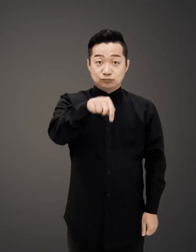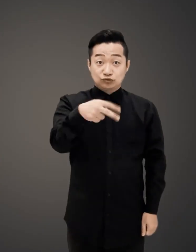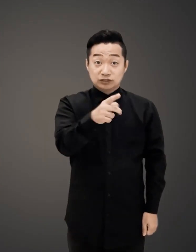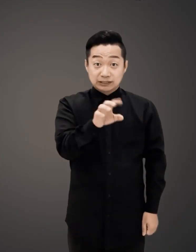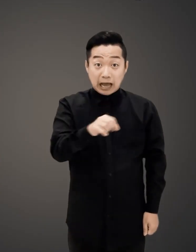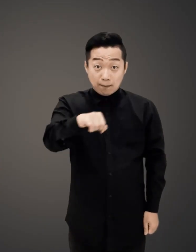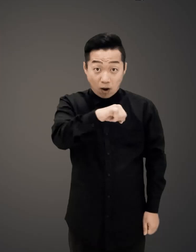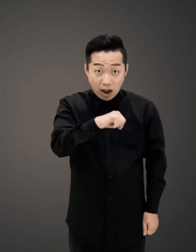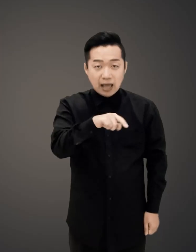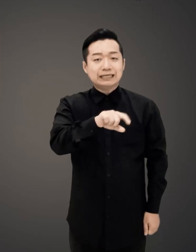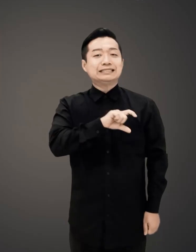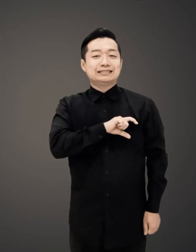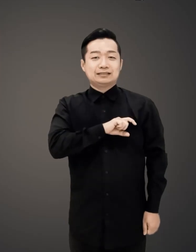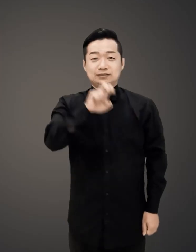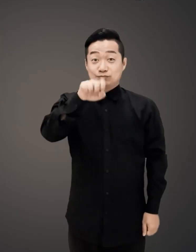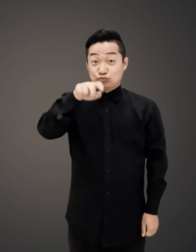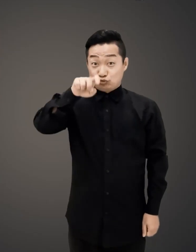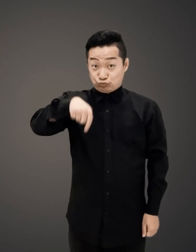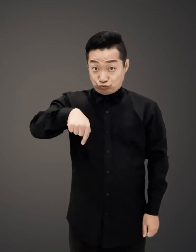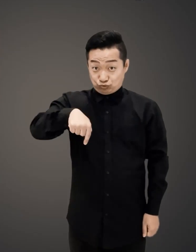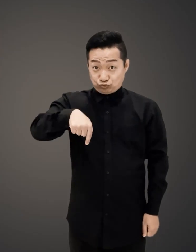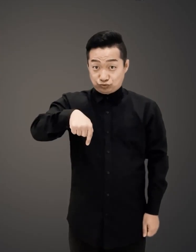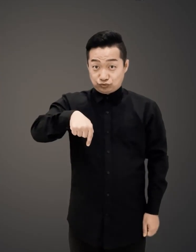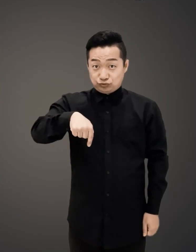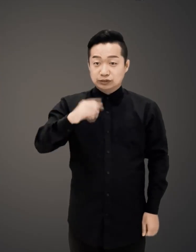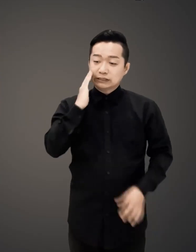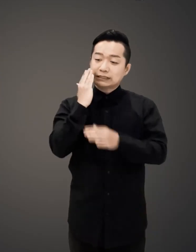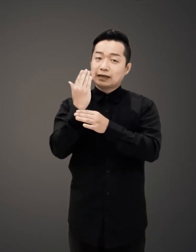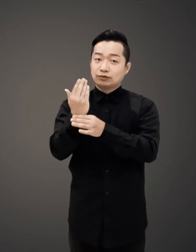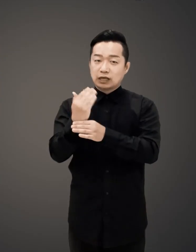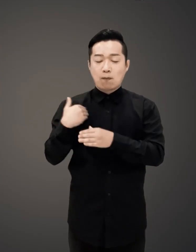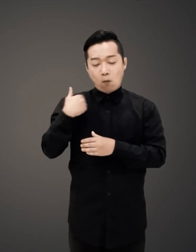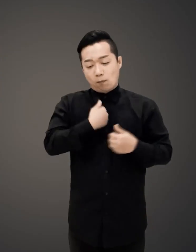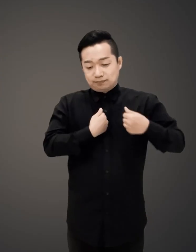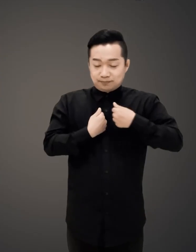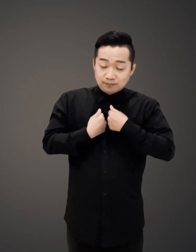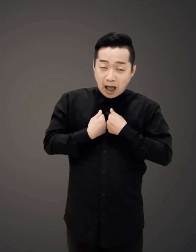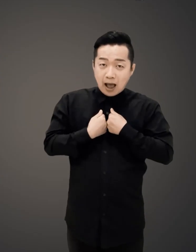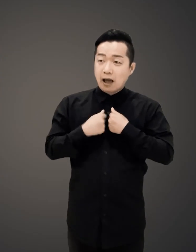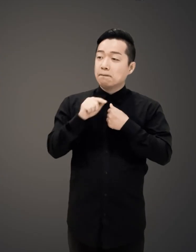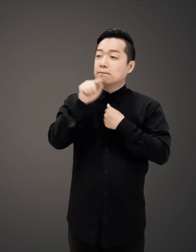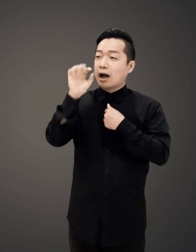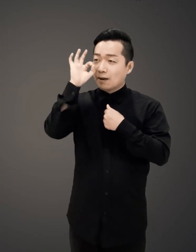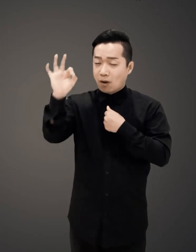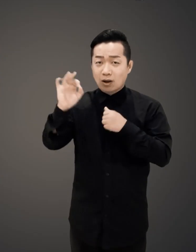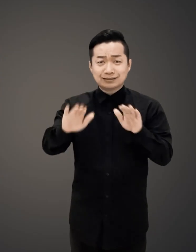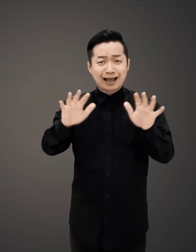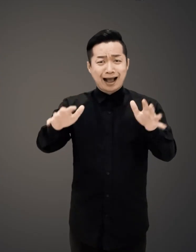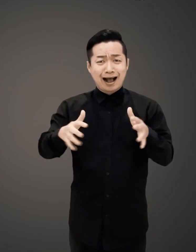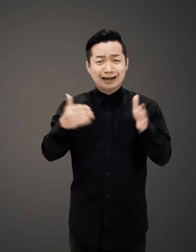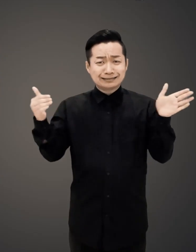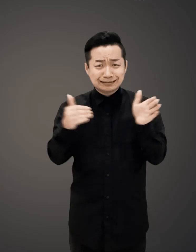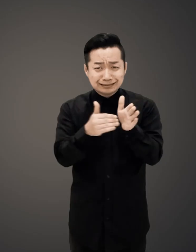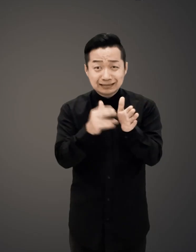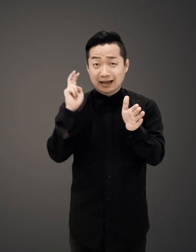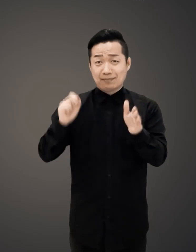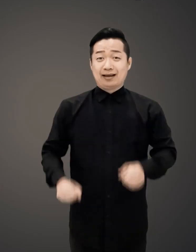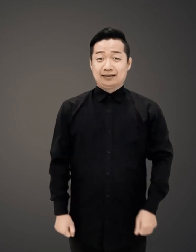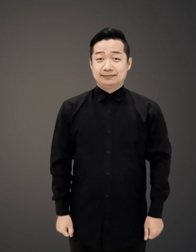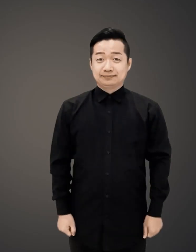무당벌레 무무가 나뭇잎으로 몸을 감싸며 밖을 내다보았어요. 이제 가을이 끝나려나